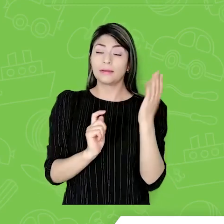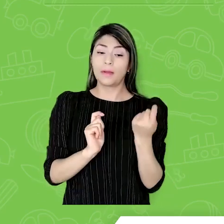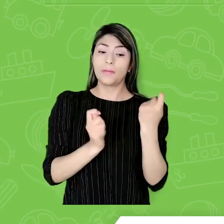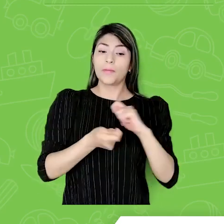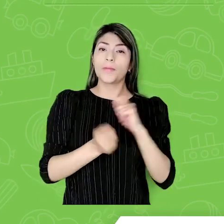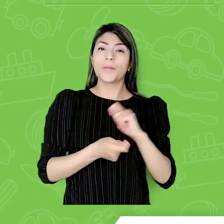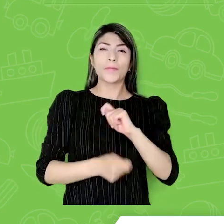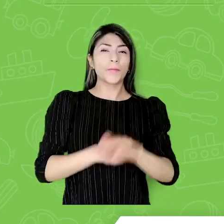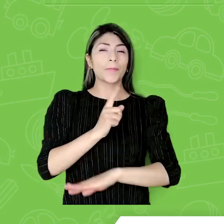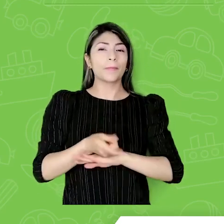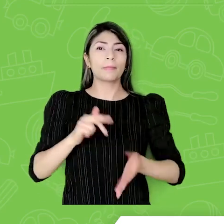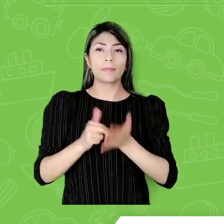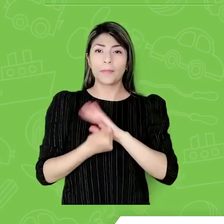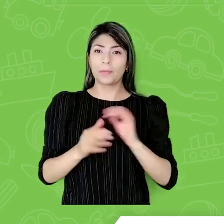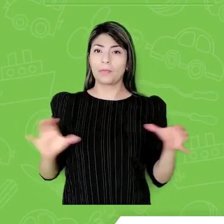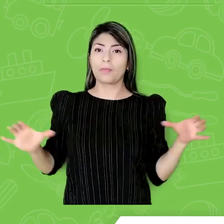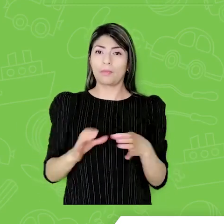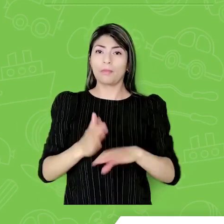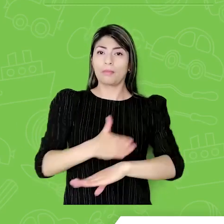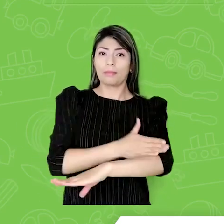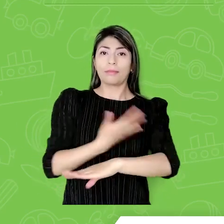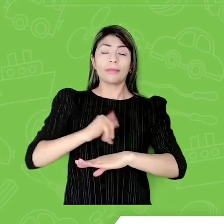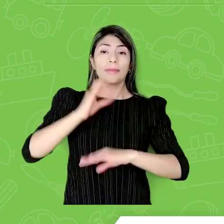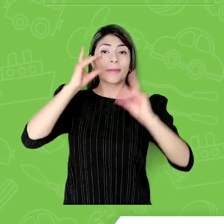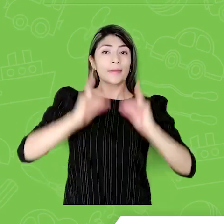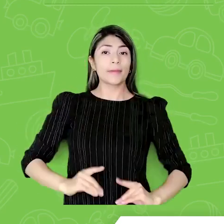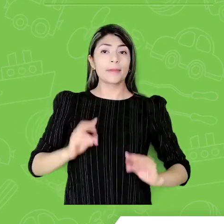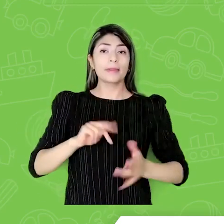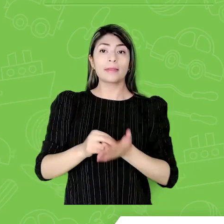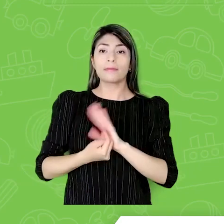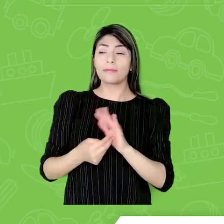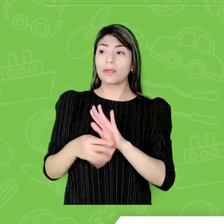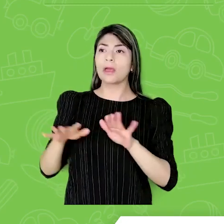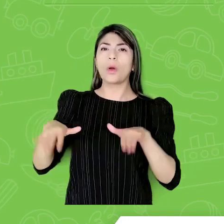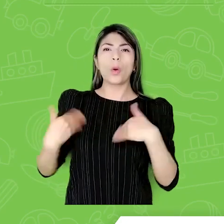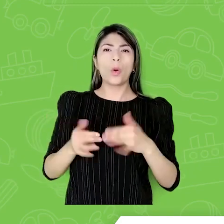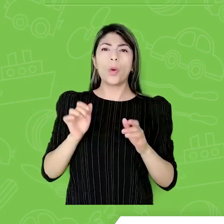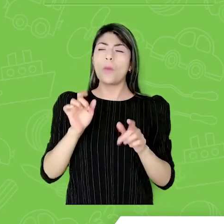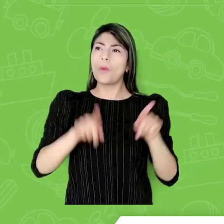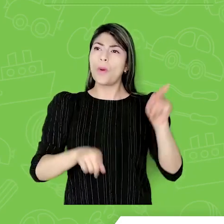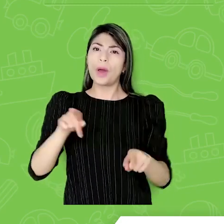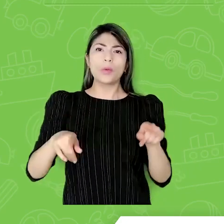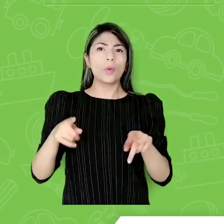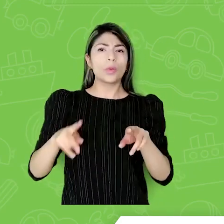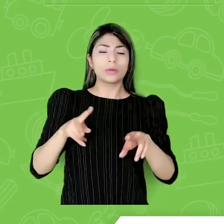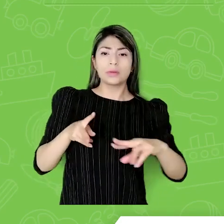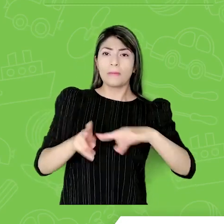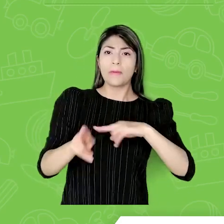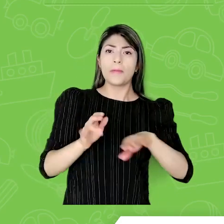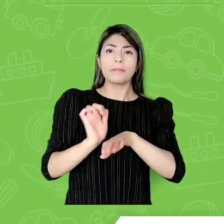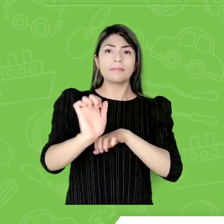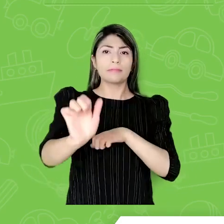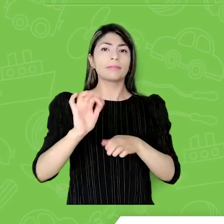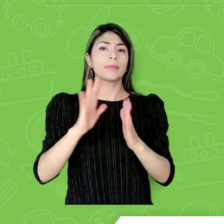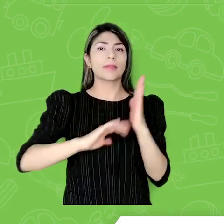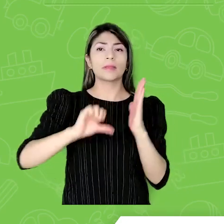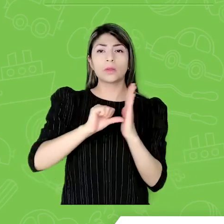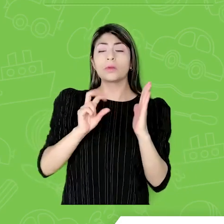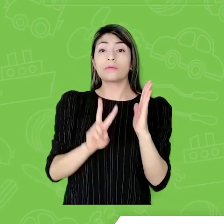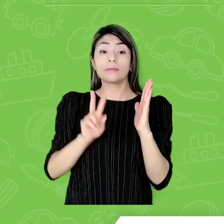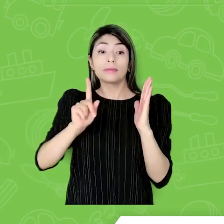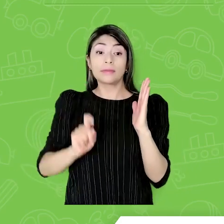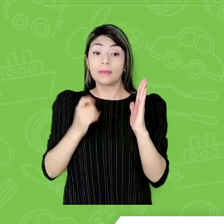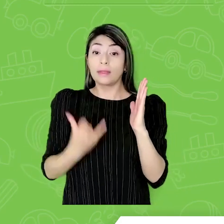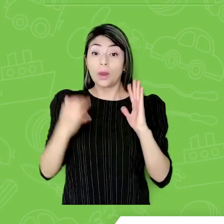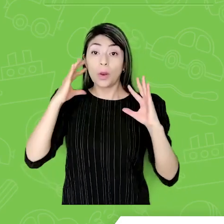de elegibles. Una vez ejecutoriadas las decisiones que resuelven las exclusiones de listas de elegibles de las que trata el